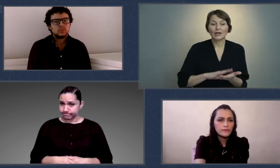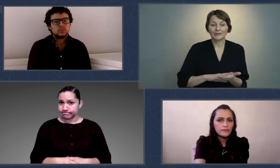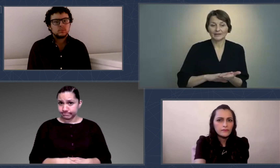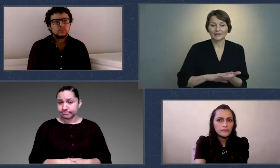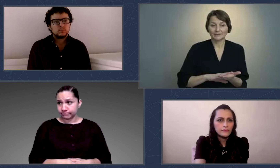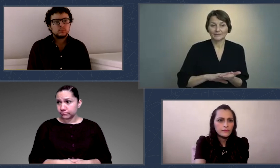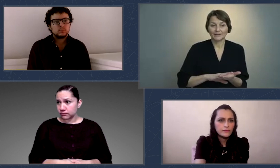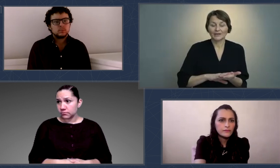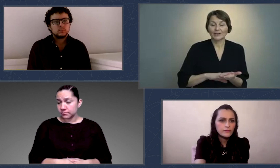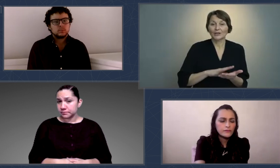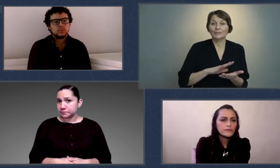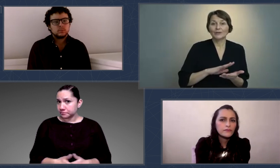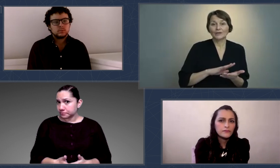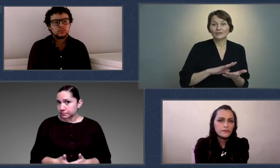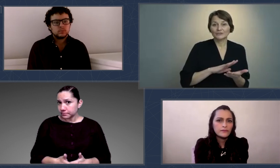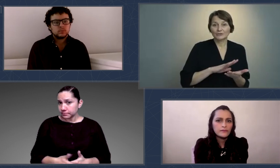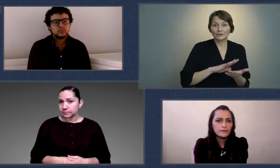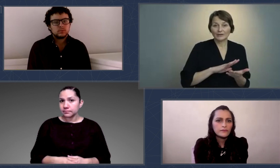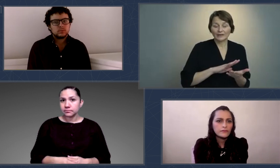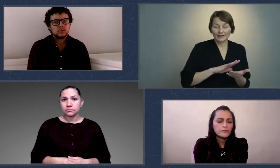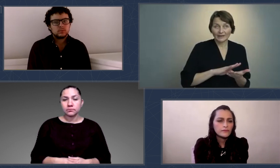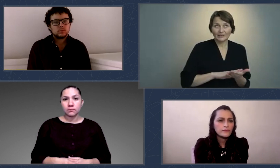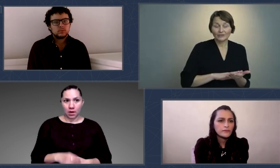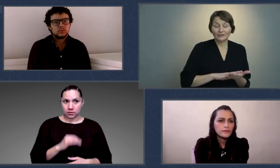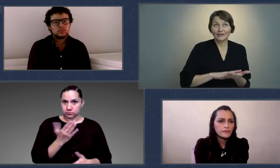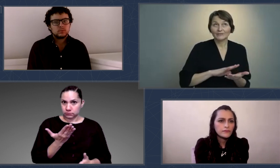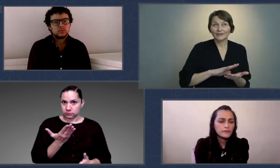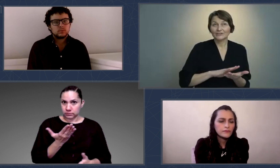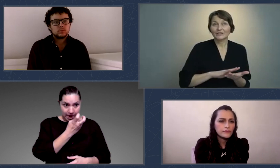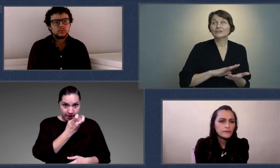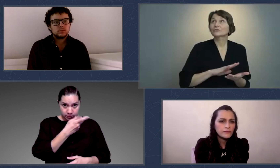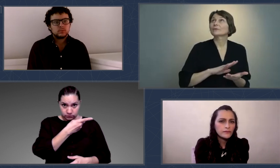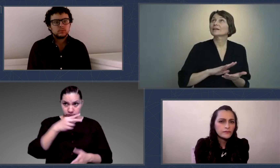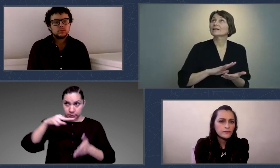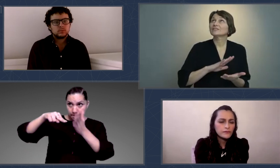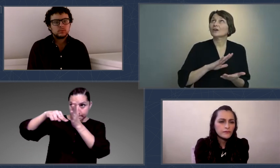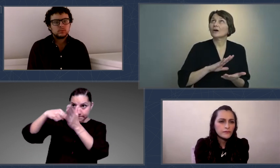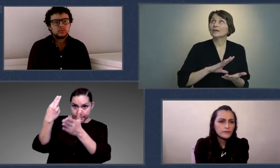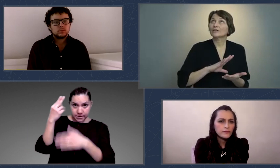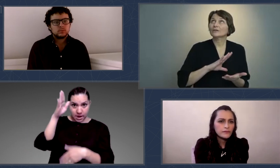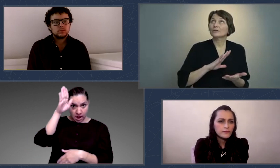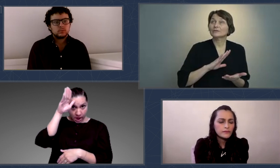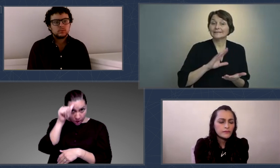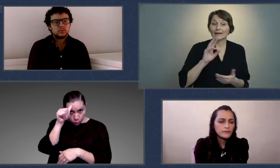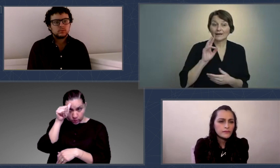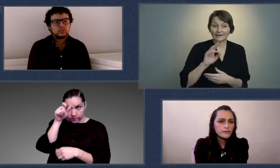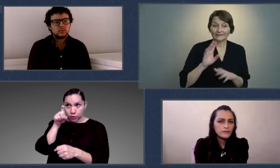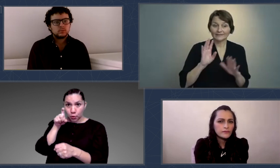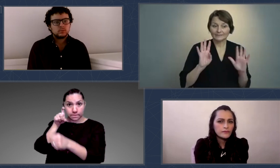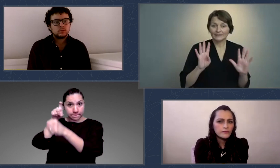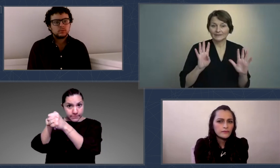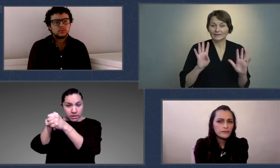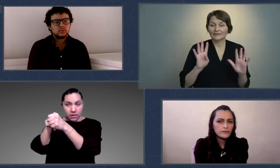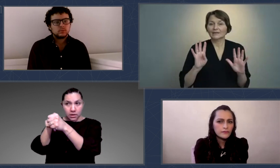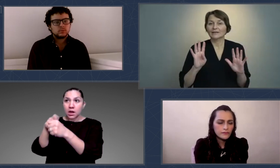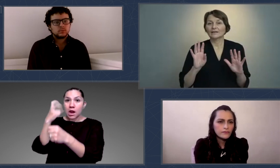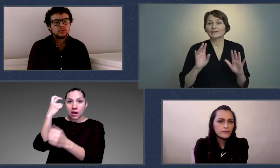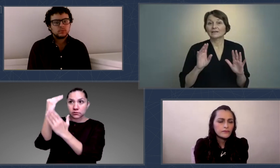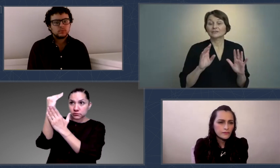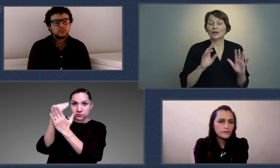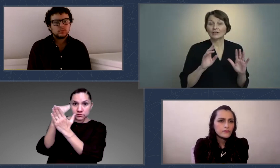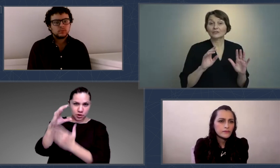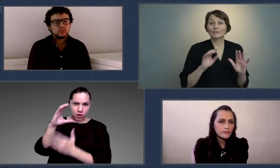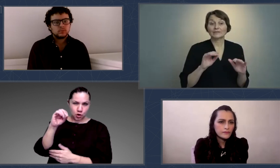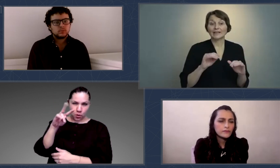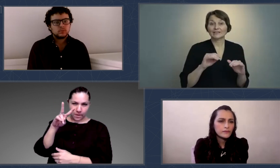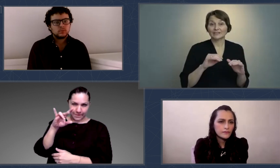Okay. So this convention bueno, pues esta is a convención very good tool in es una terms of herramienta muy, muy buena